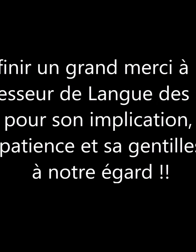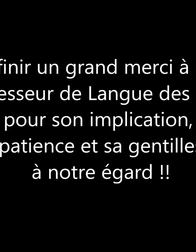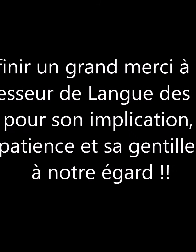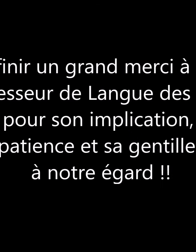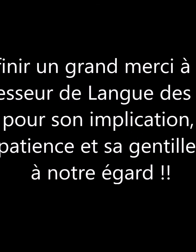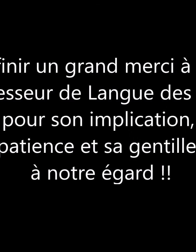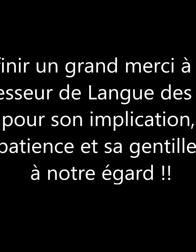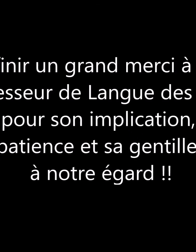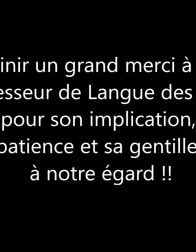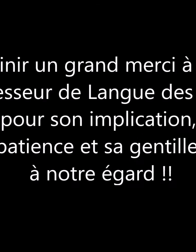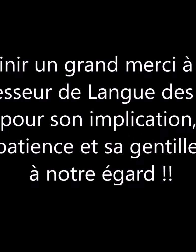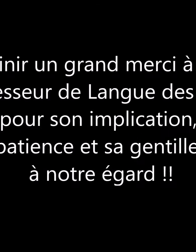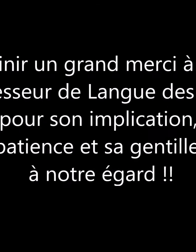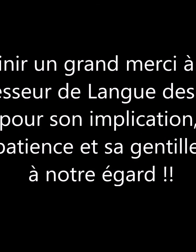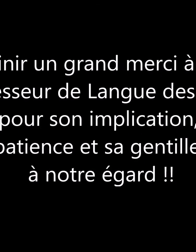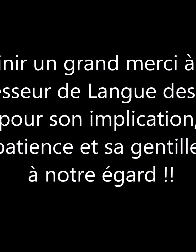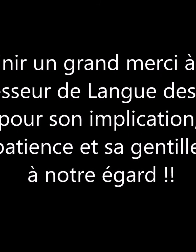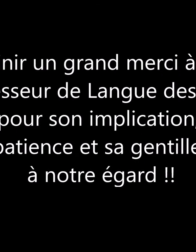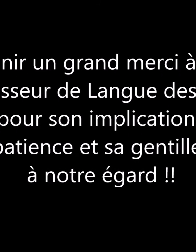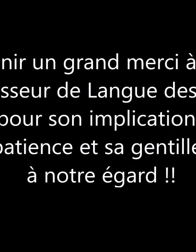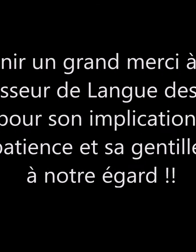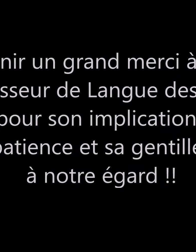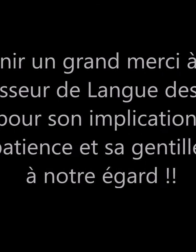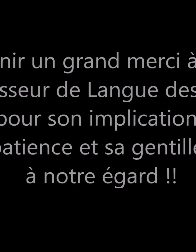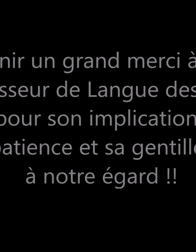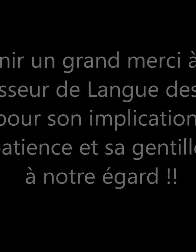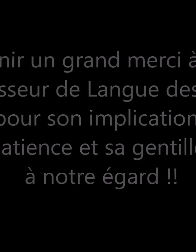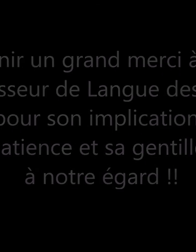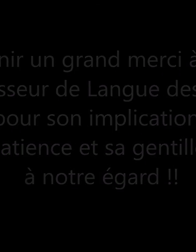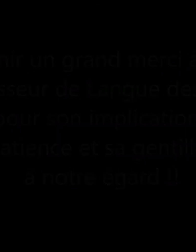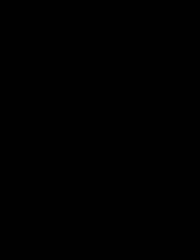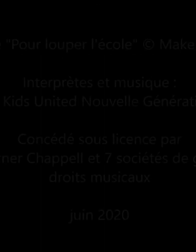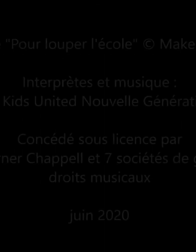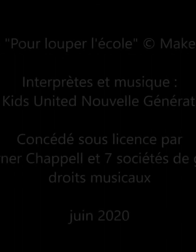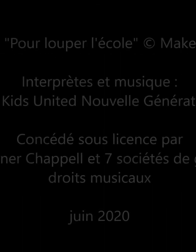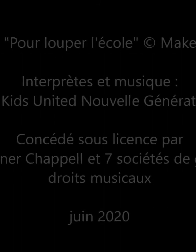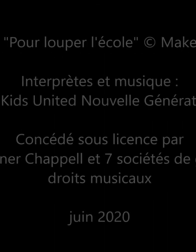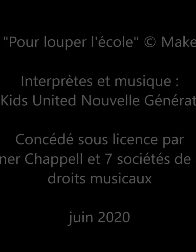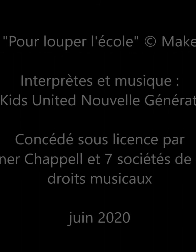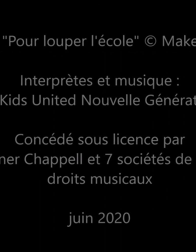militaire, traverser la Manche en bouée, chatouiller une panthère, faire pipi sur un policier.